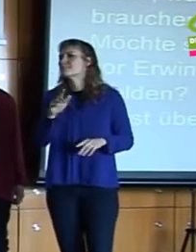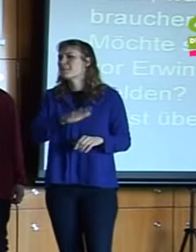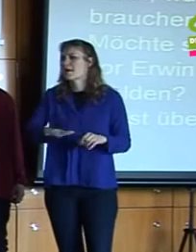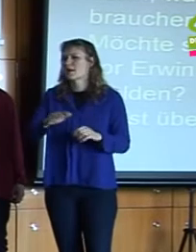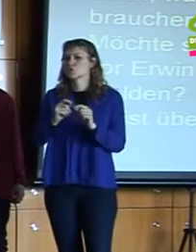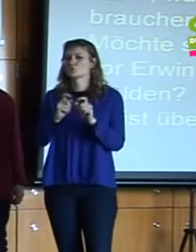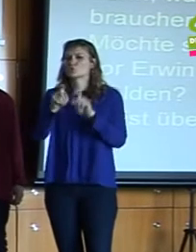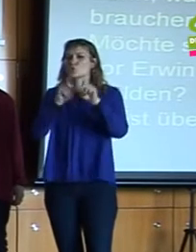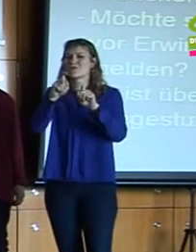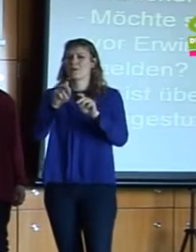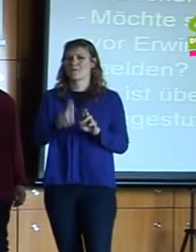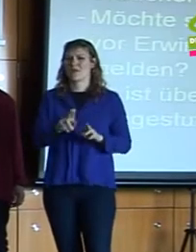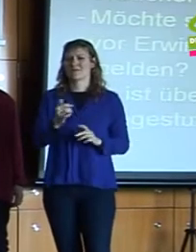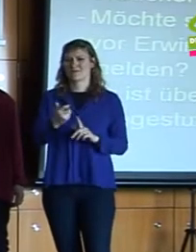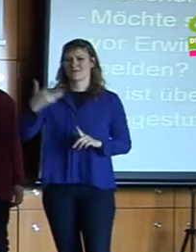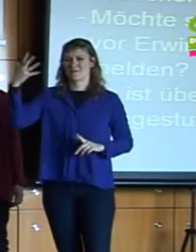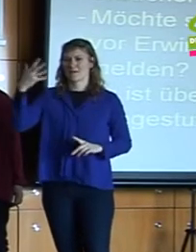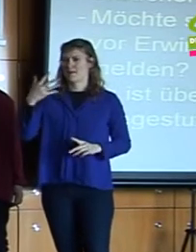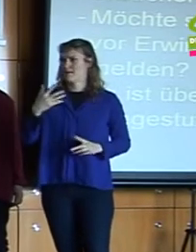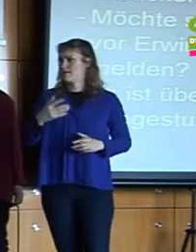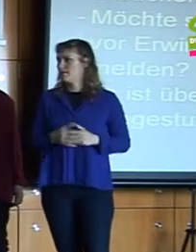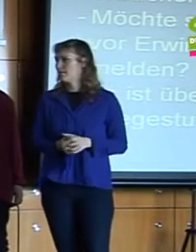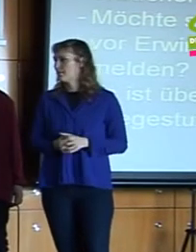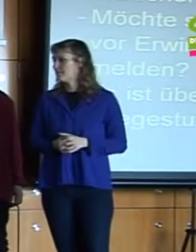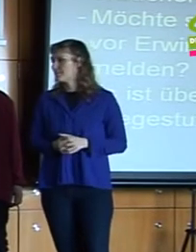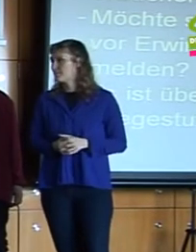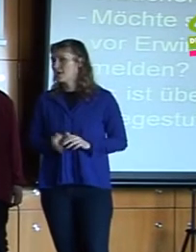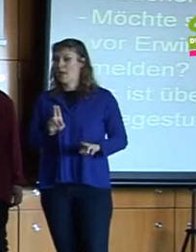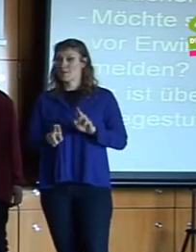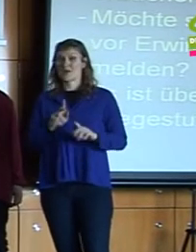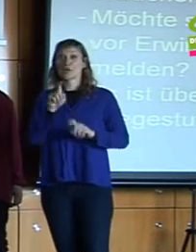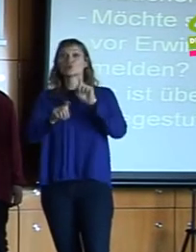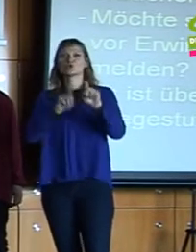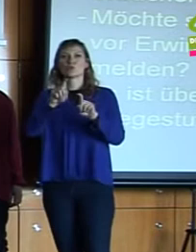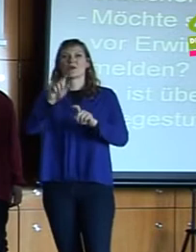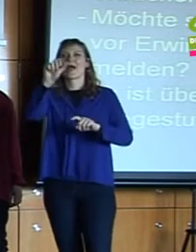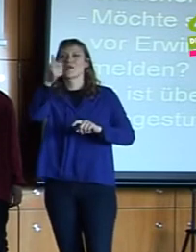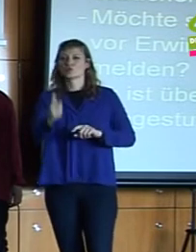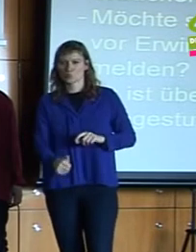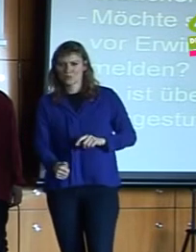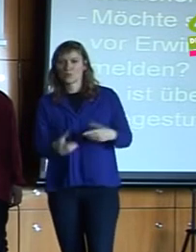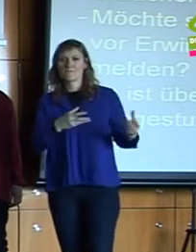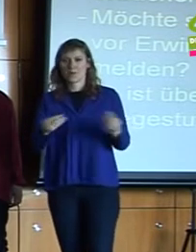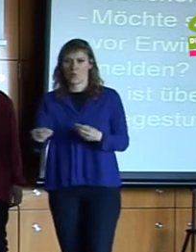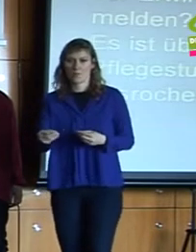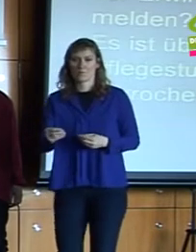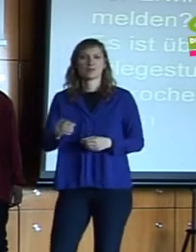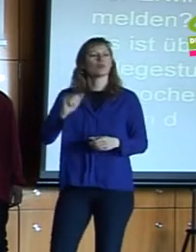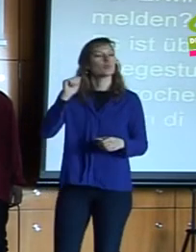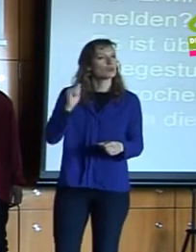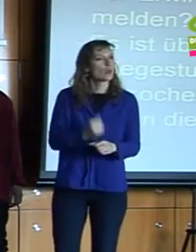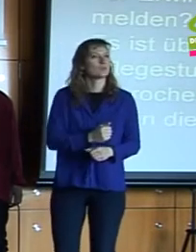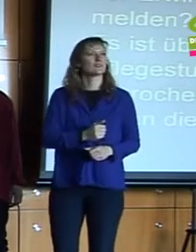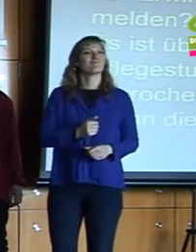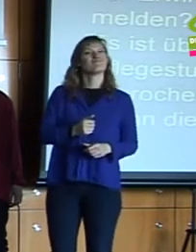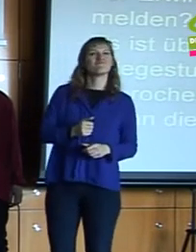Pflegestufen. Nur, auch wenn die Pflegestufeneinstufung vorgenommen wird, ist es immer ein